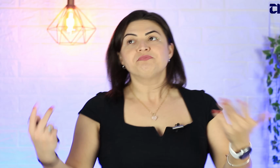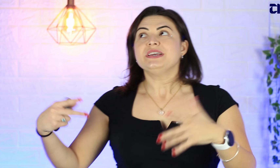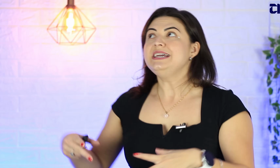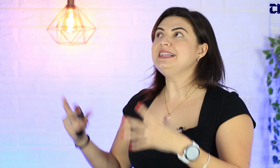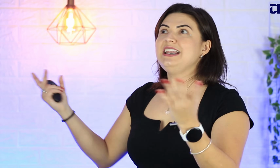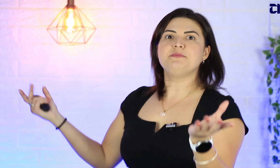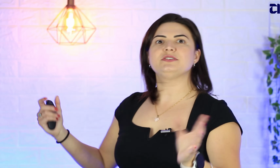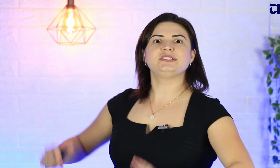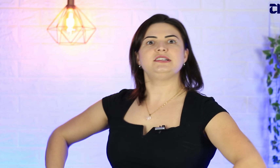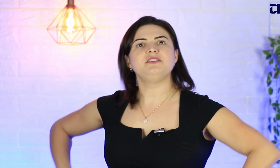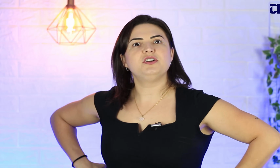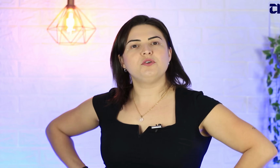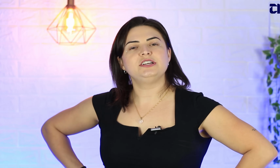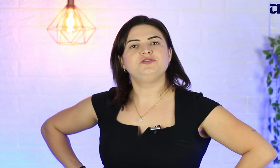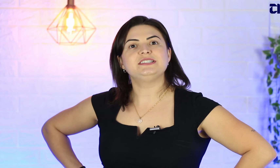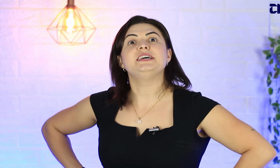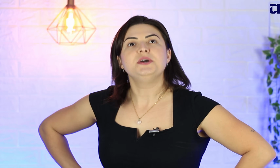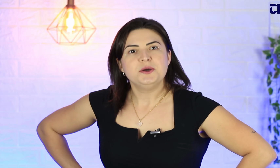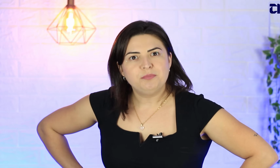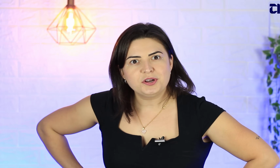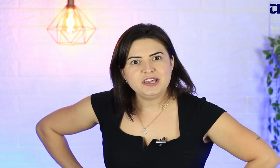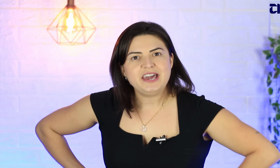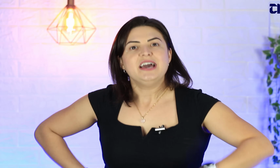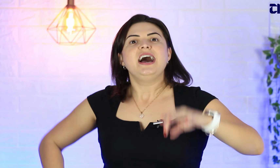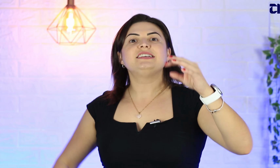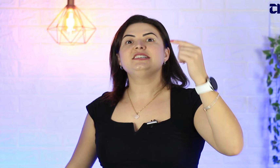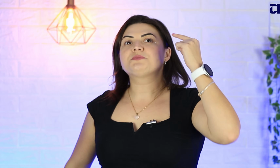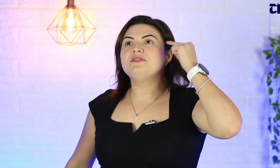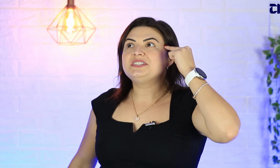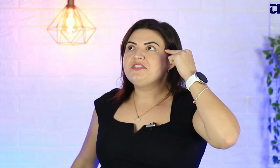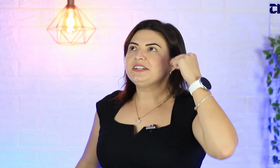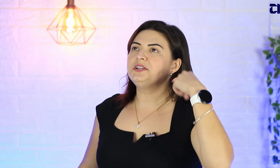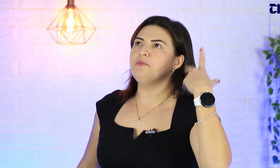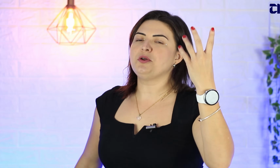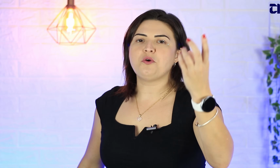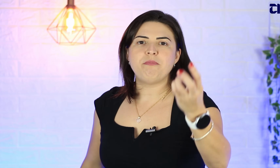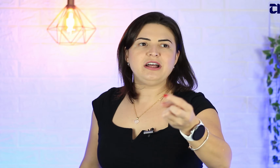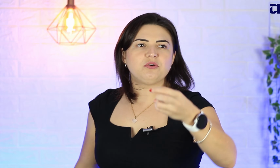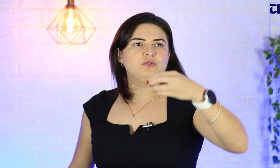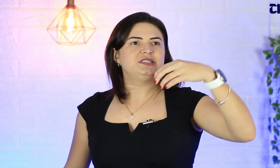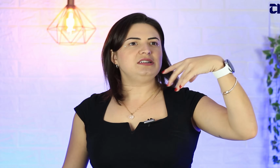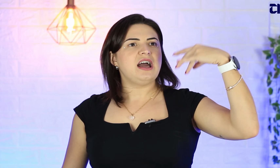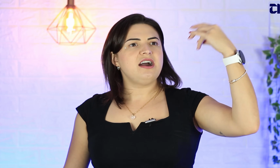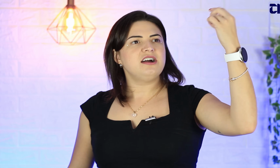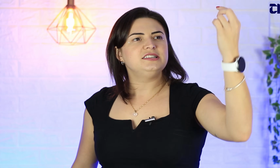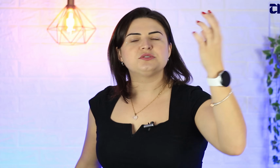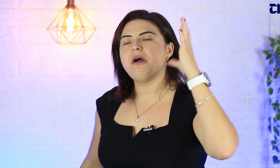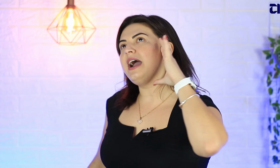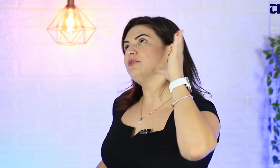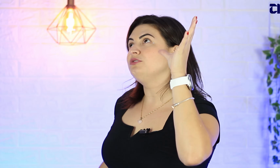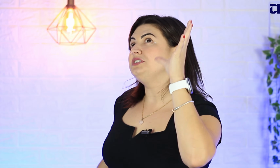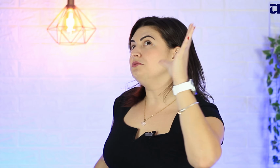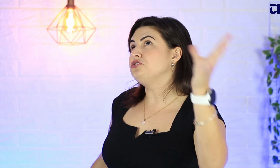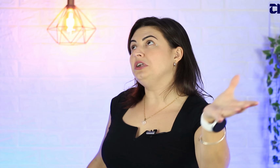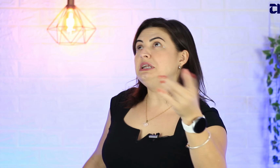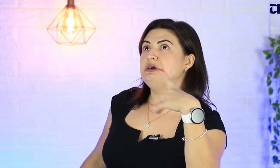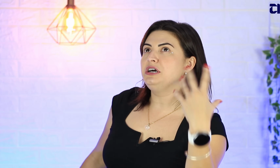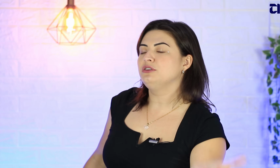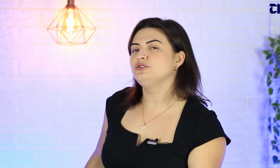e na Libras você tem vergonha de fazer? Por quê? Às vezes porque você fica tão preocupado com os sinais, com o que estão te olhando